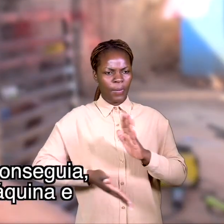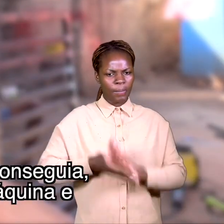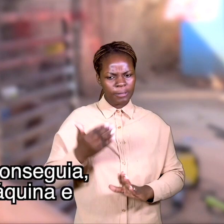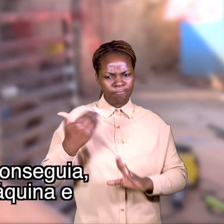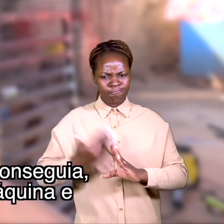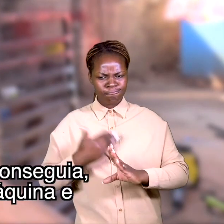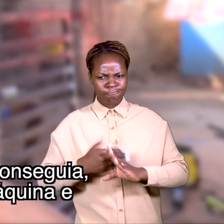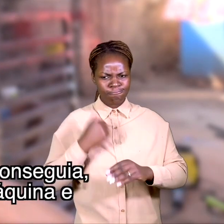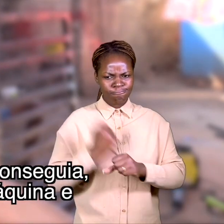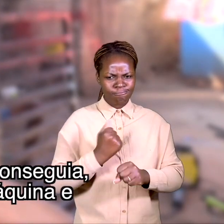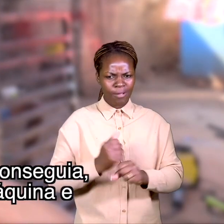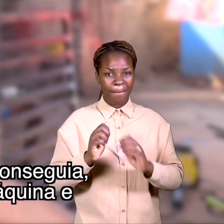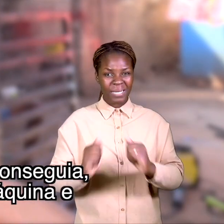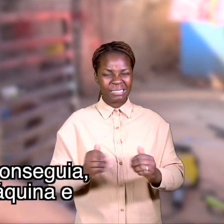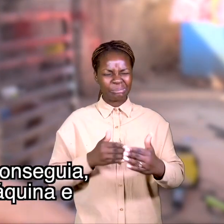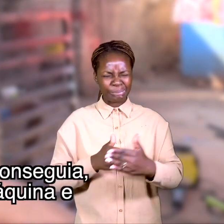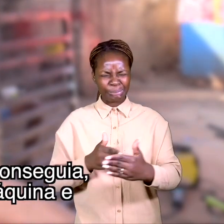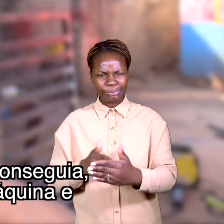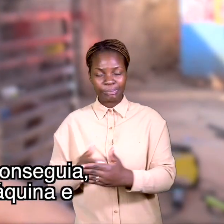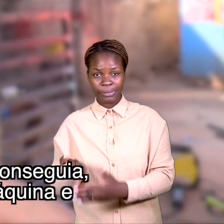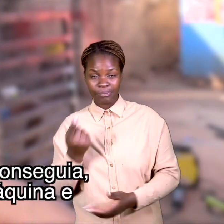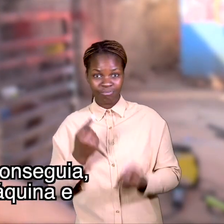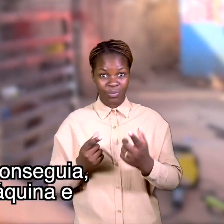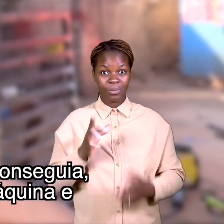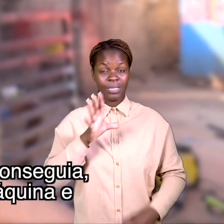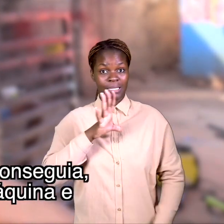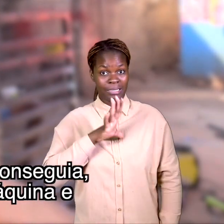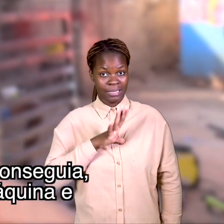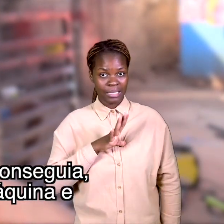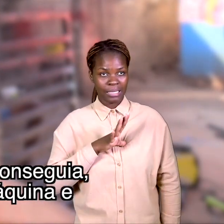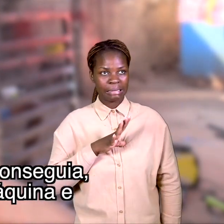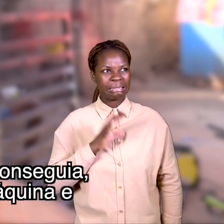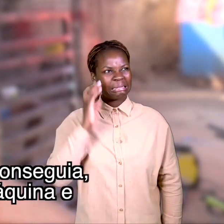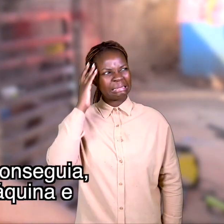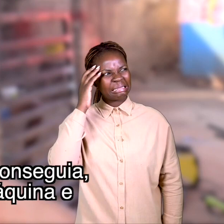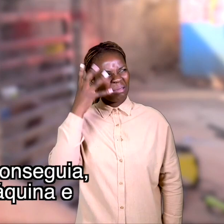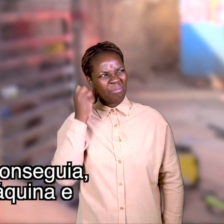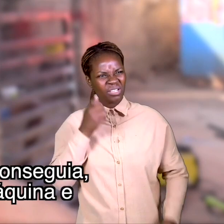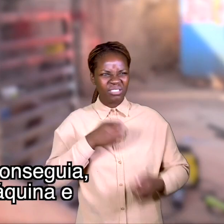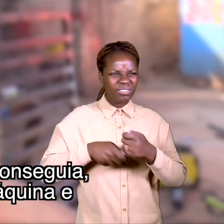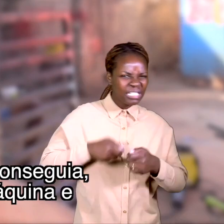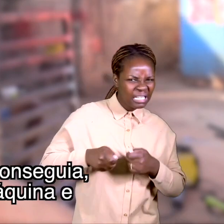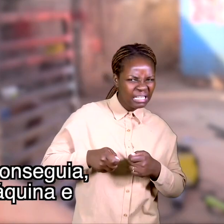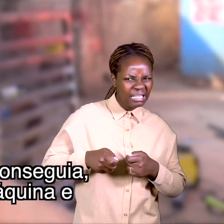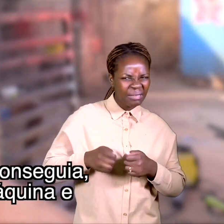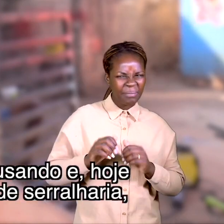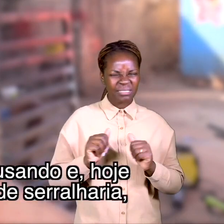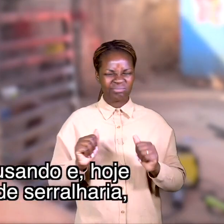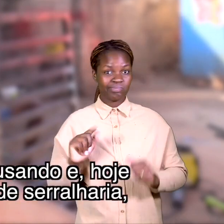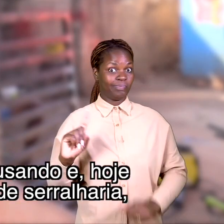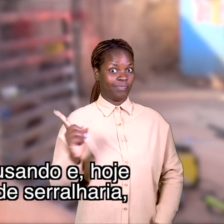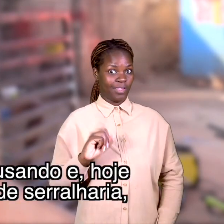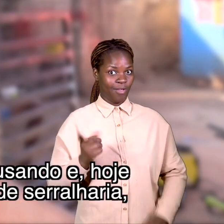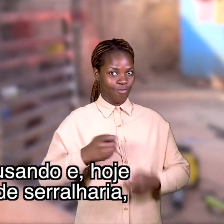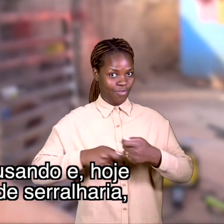queria fazer algumas coisas, não conseguia. Então pensei em vender a tal máquina e não